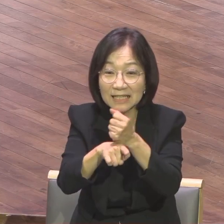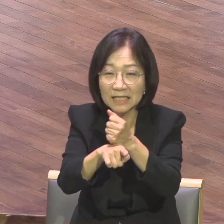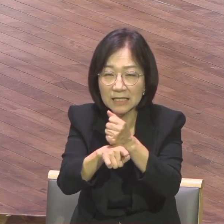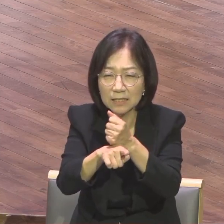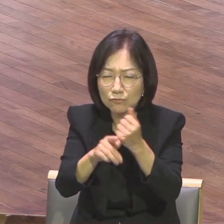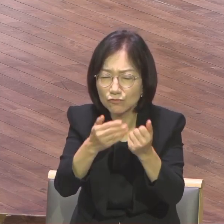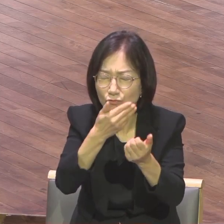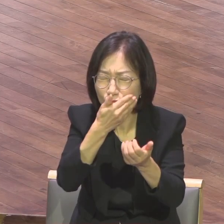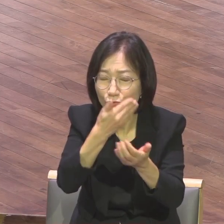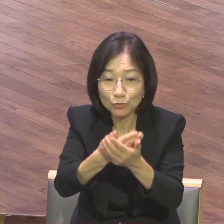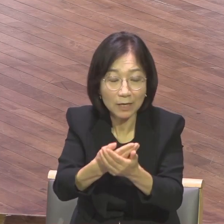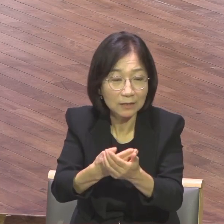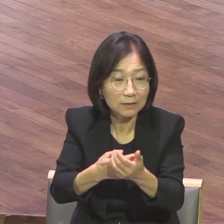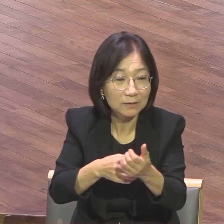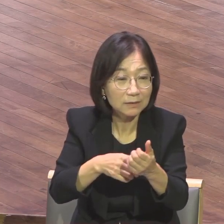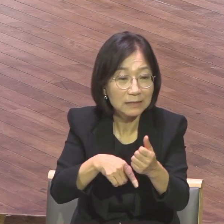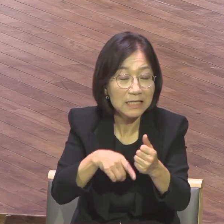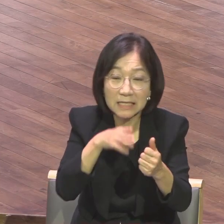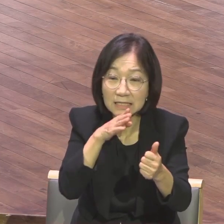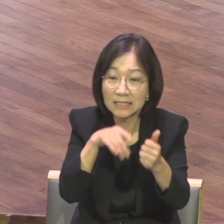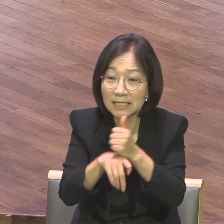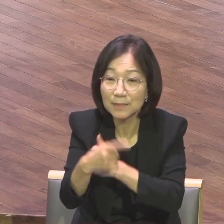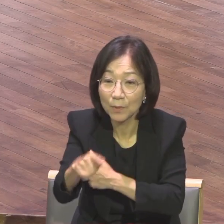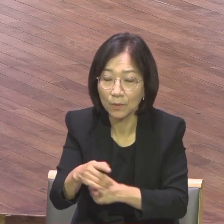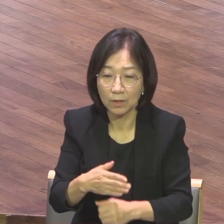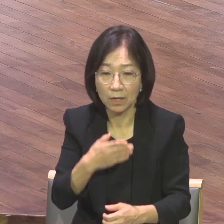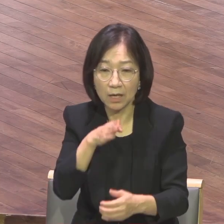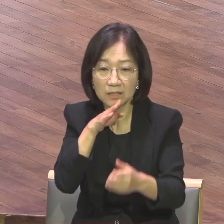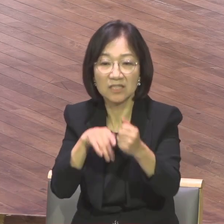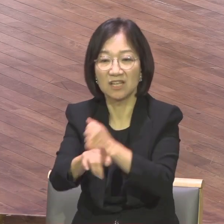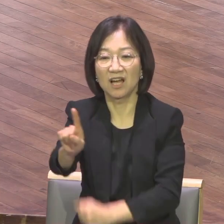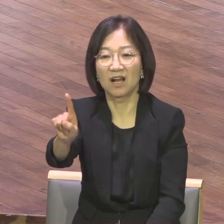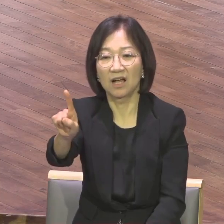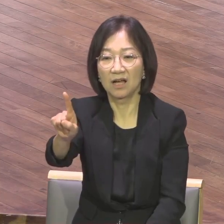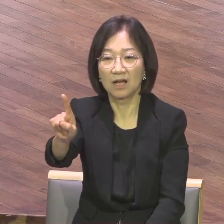이 진리 외에는 다른 진리가 없다라는 것을 알아야 된다 그랬어요.